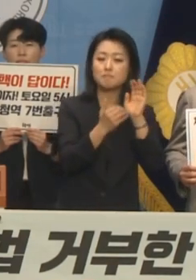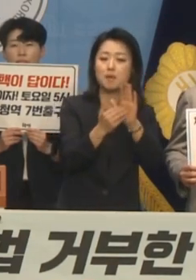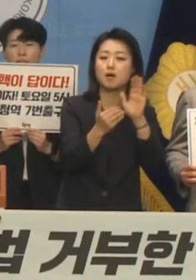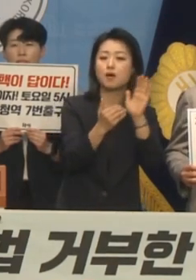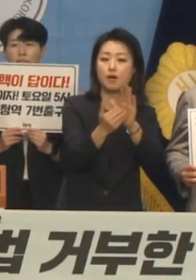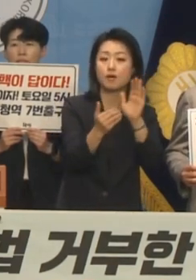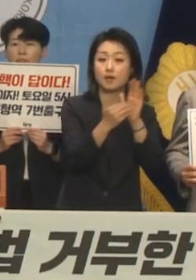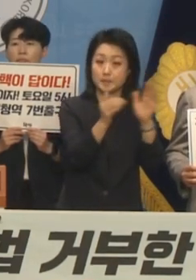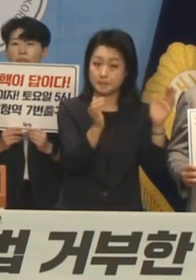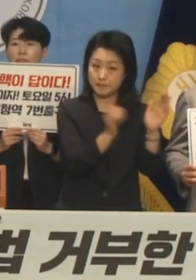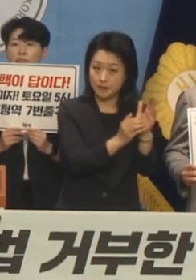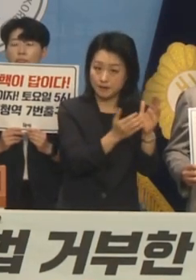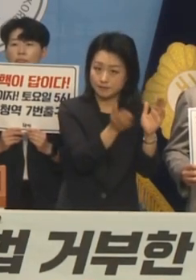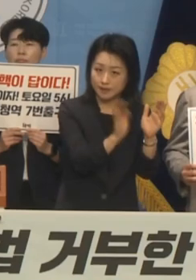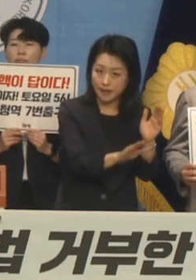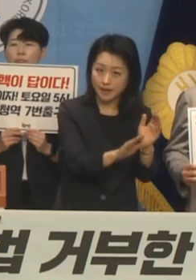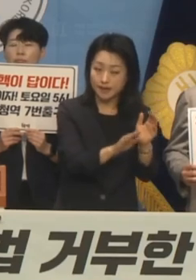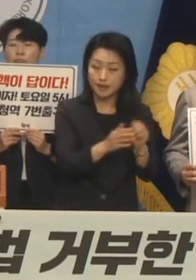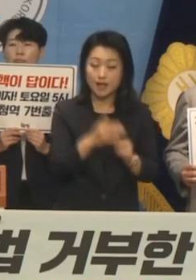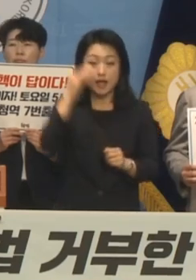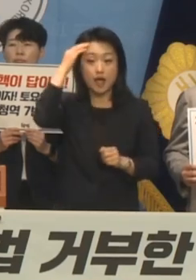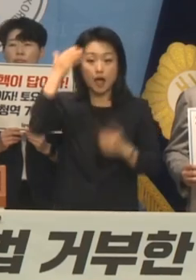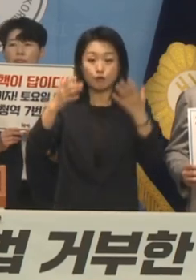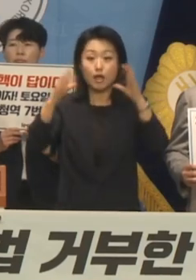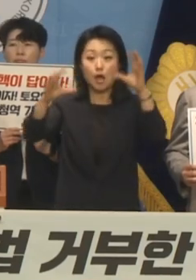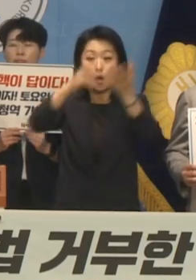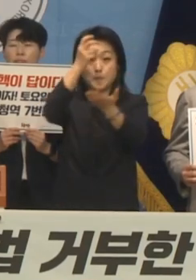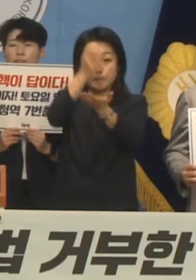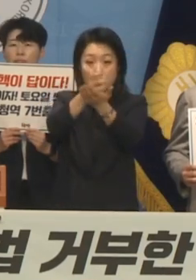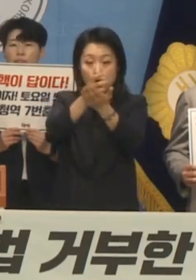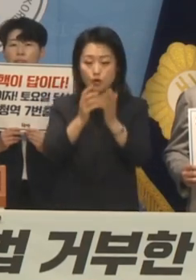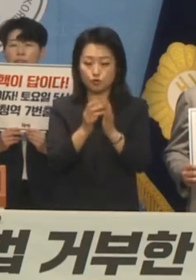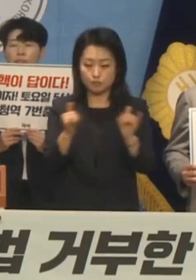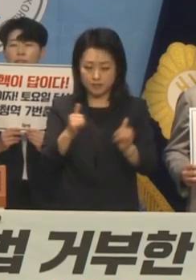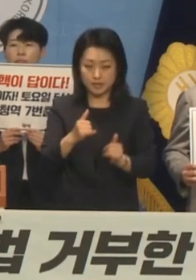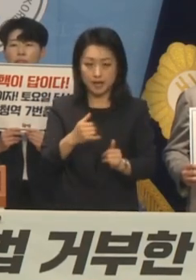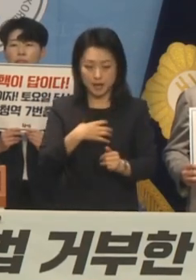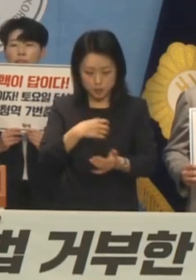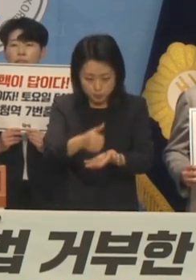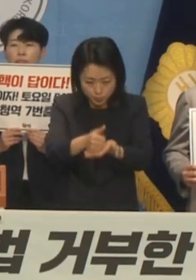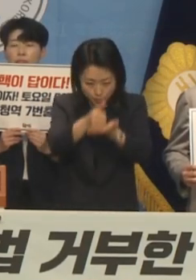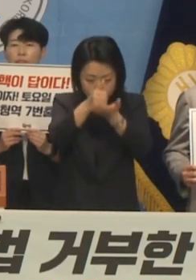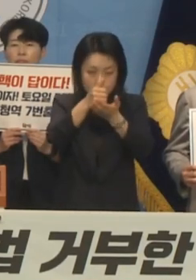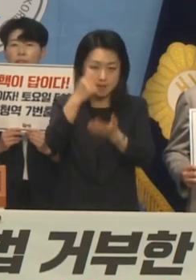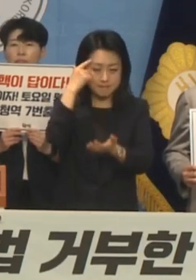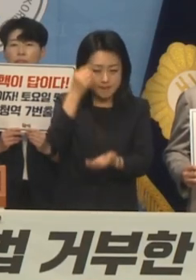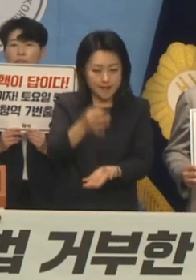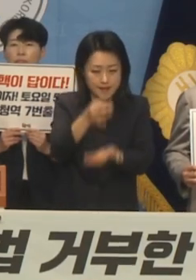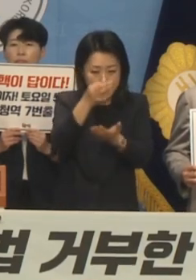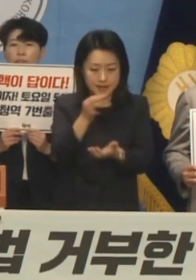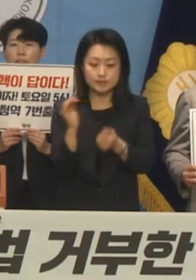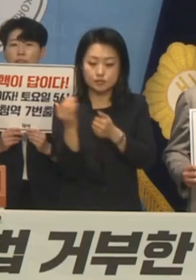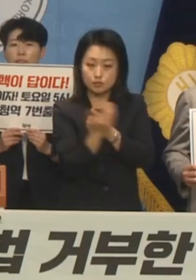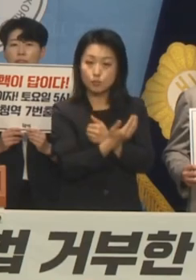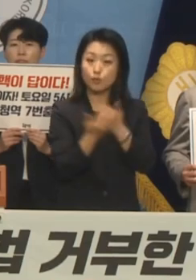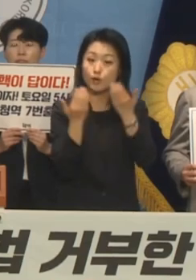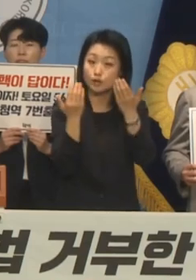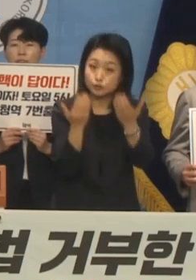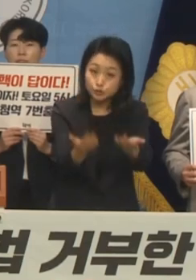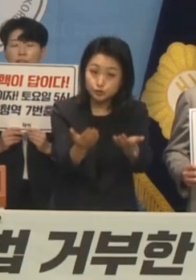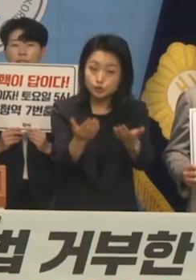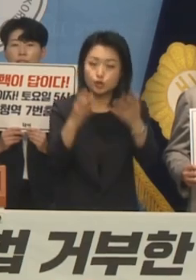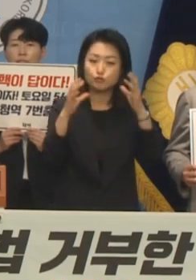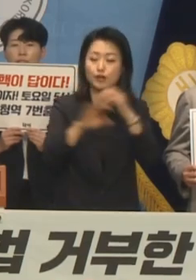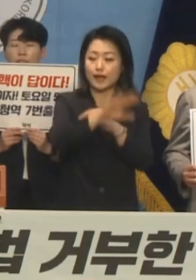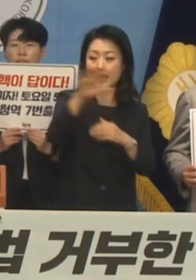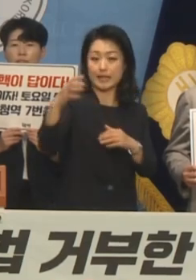비호하였습니다. 그러나 대한민국 헌법은 국민의 존엄과 가치를 보장해야 하는 국가의